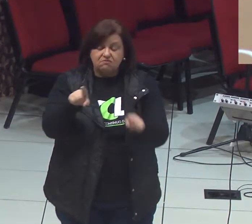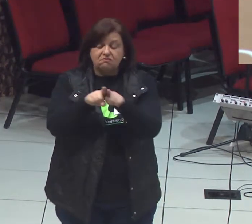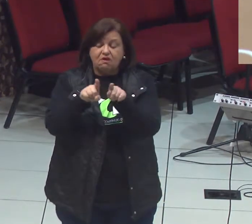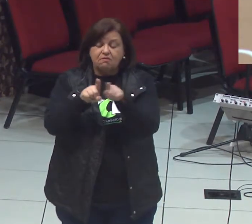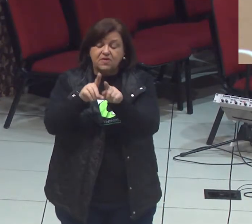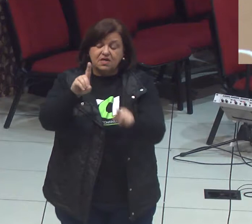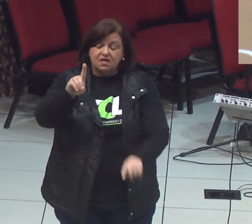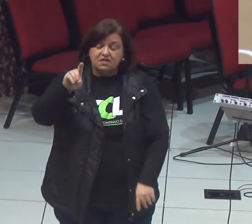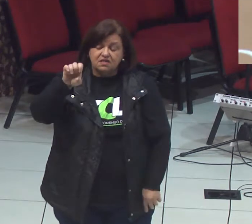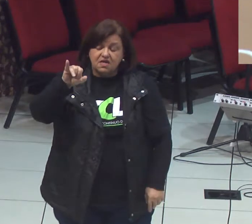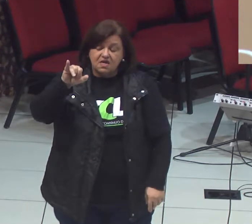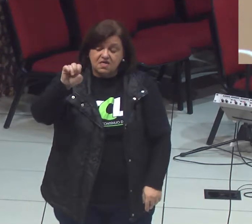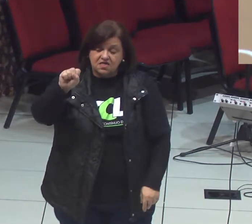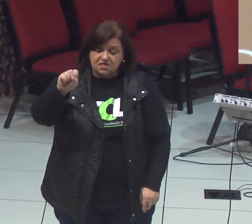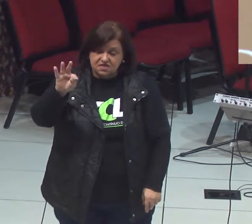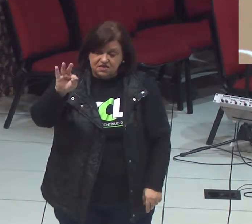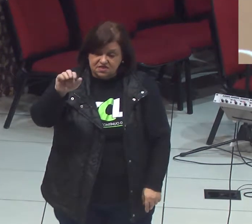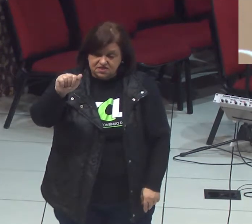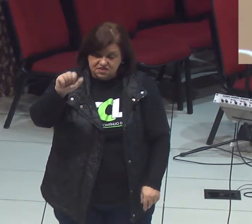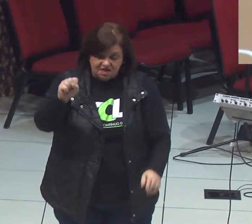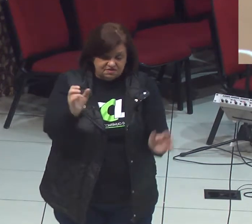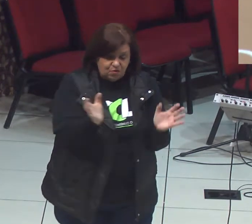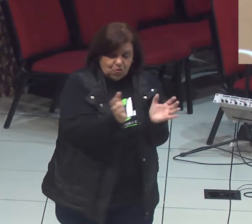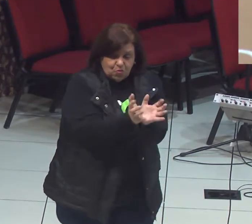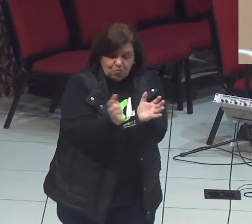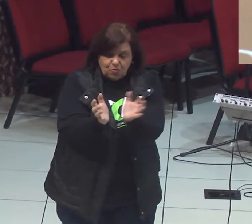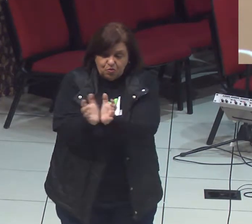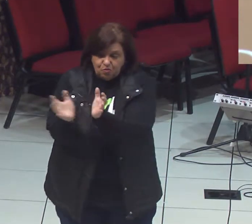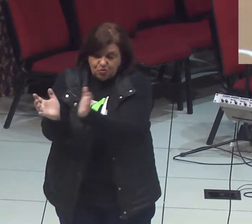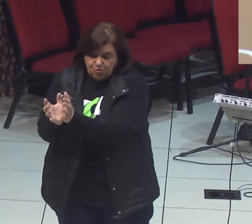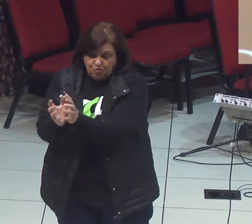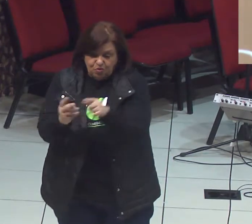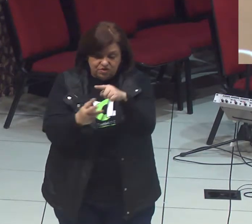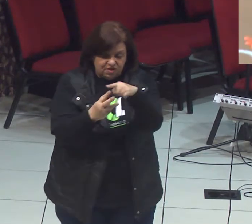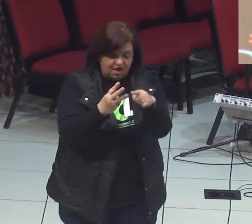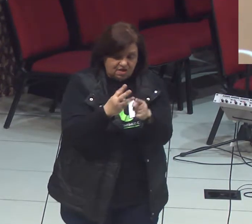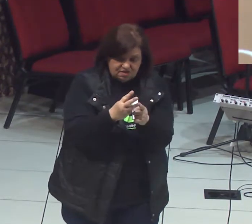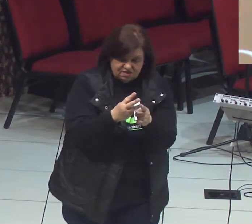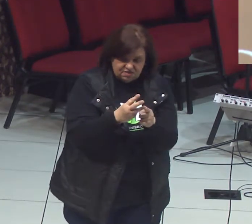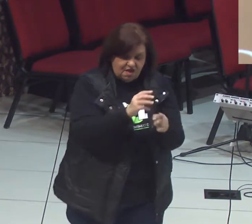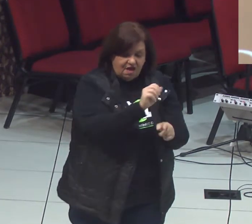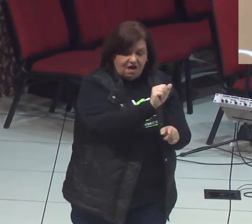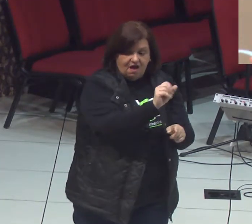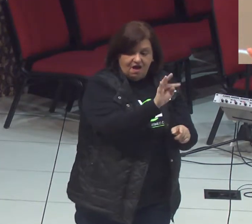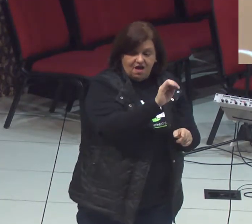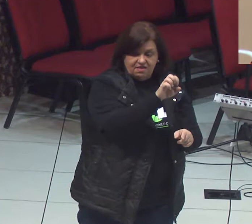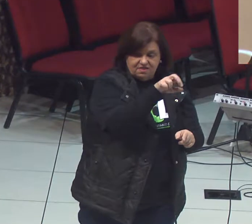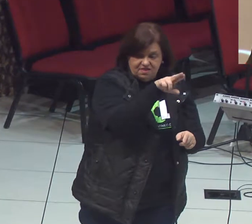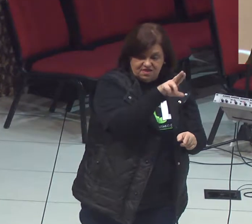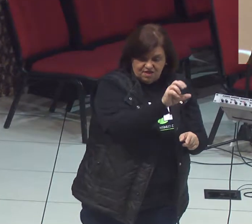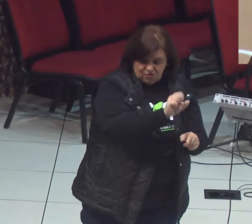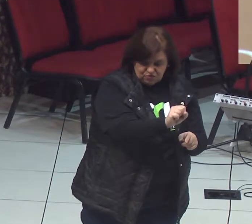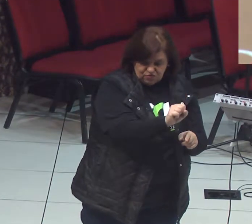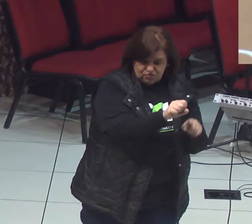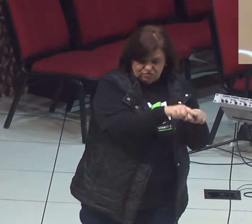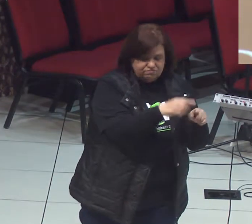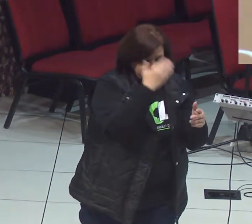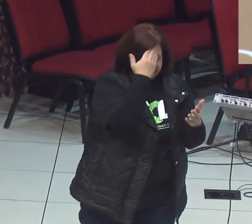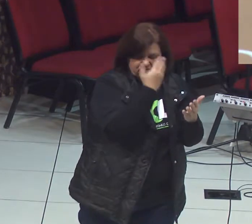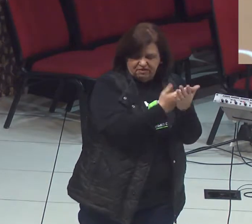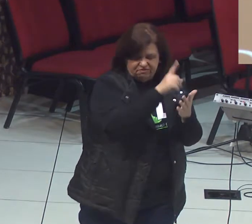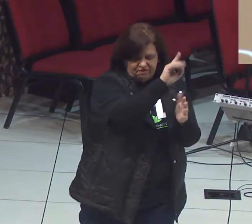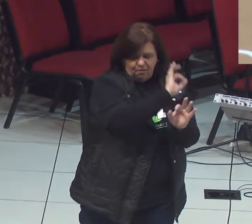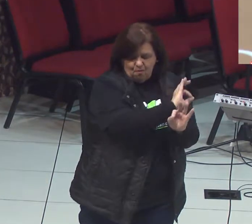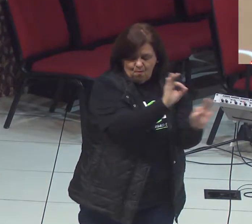aqui de quem é cada grupo, mas principalmente ateus. Os gnósticos é um cristianismo